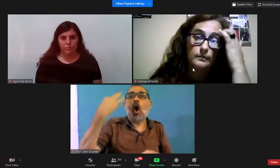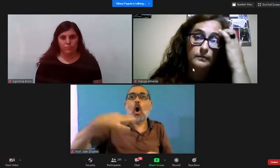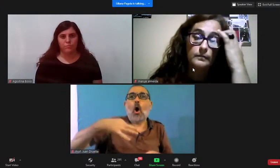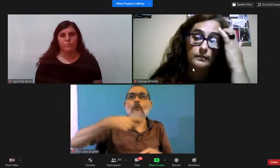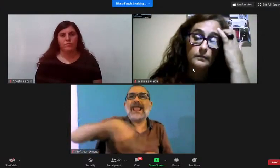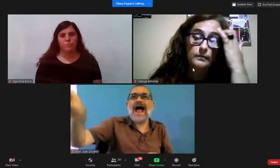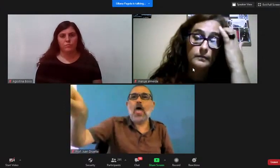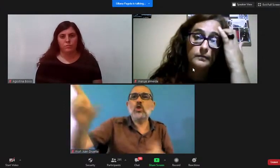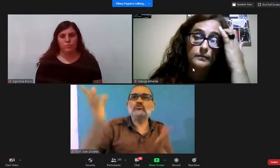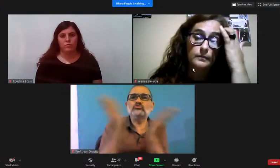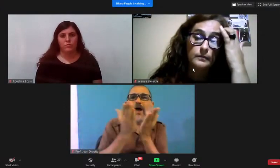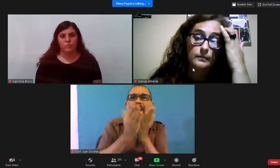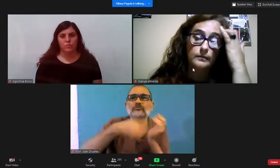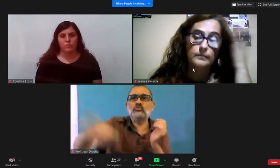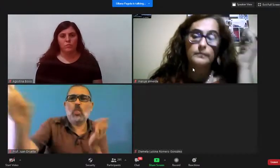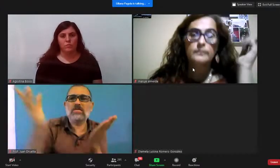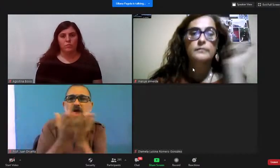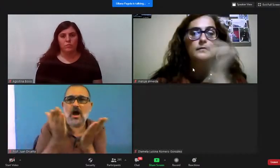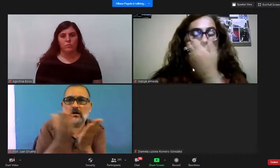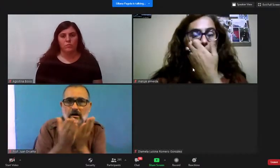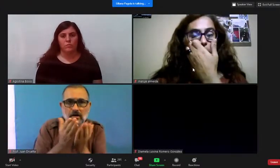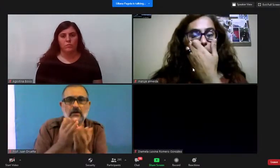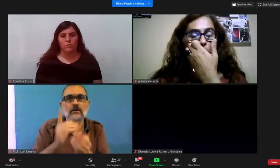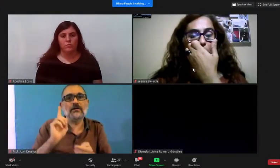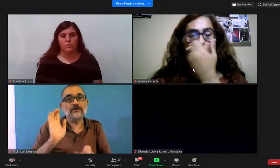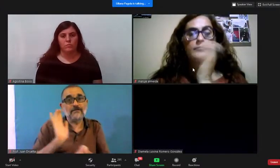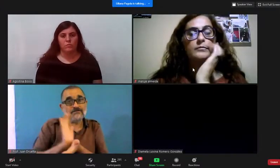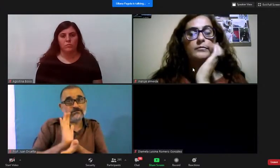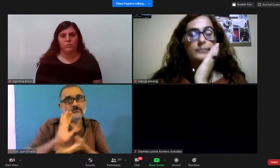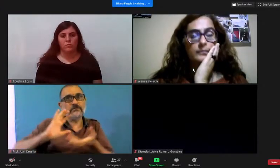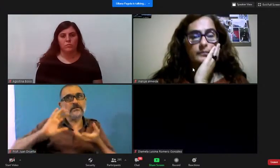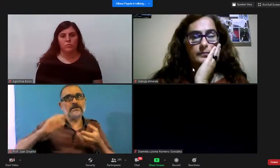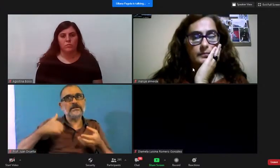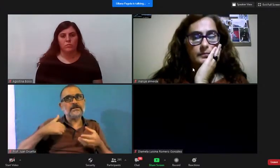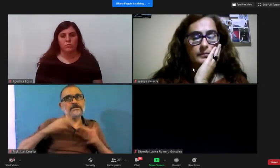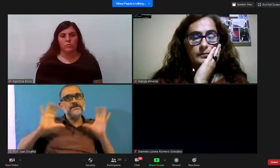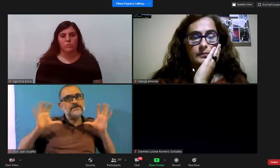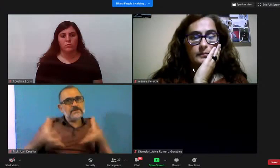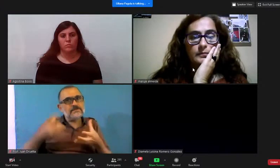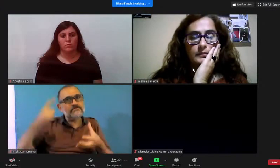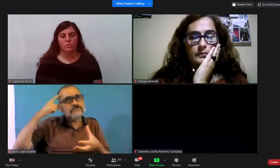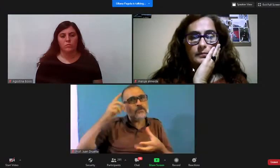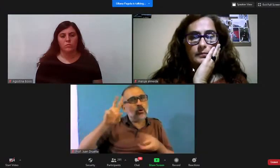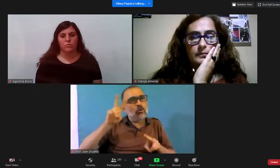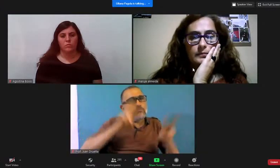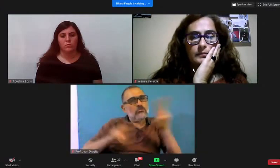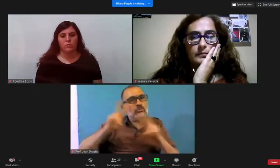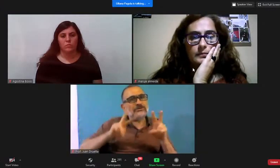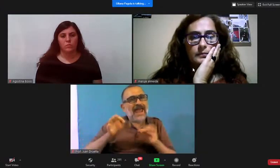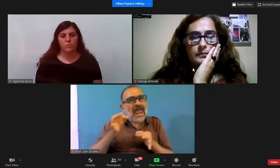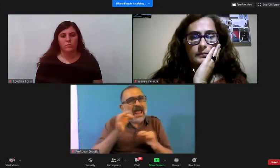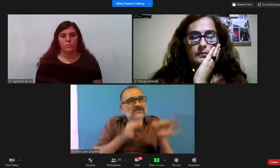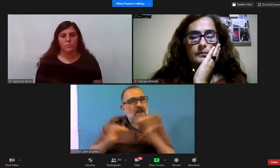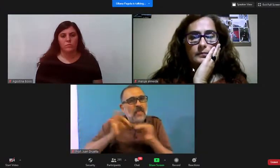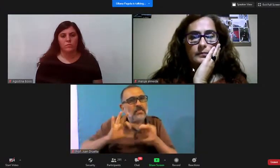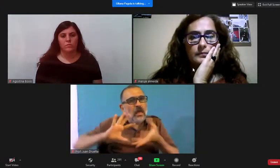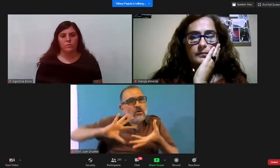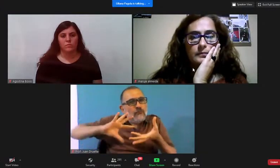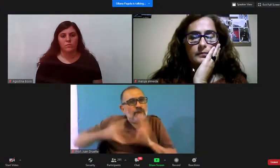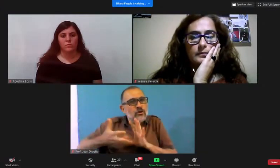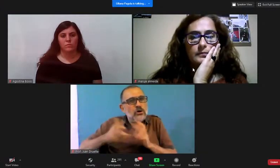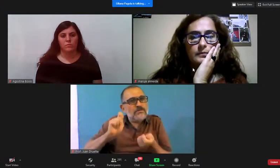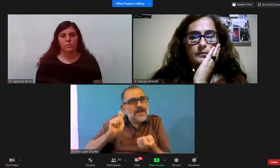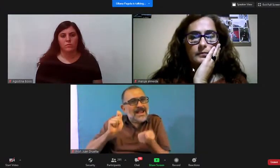sienten solos o solas, o porque son obligados a estudiar, ¿sí? Y entonces lo que